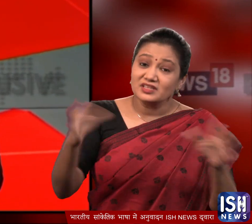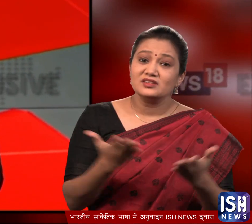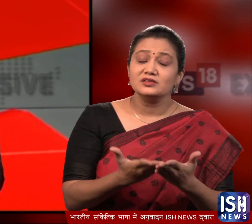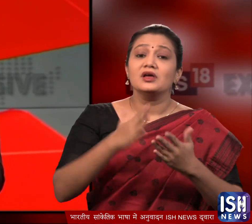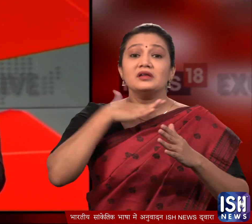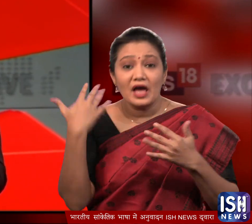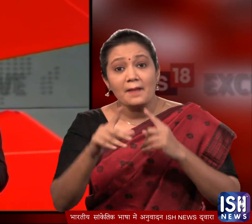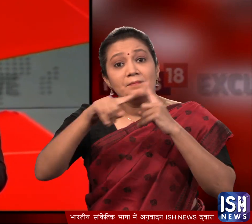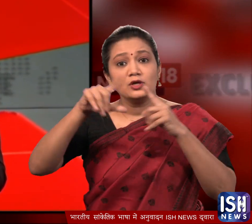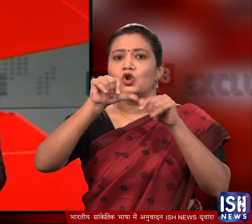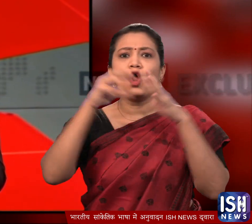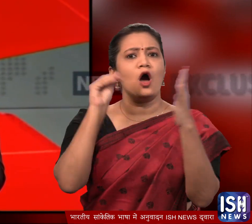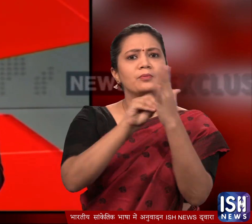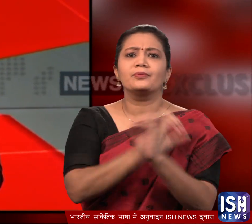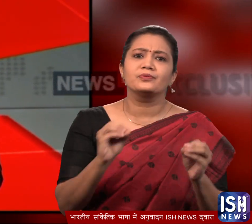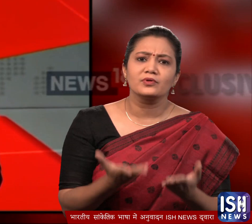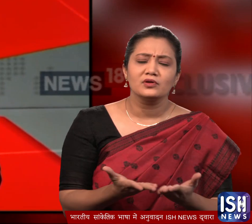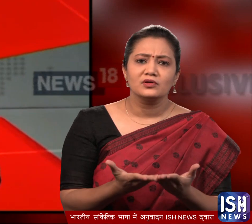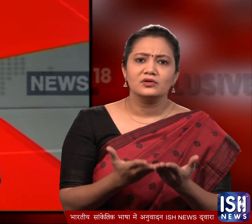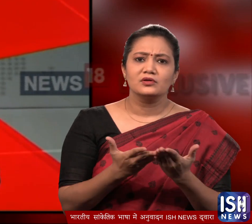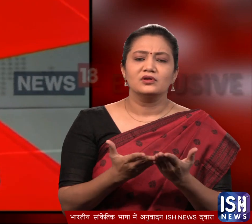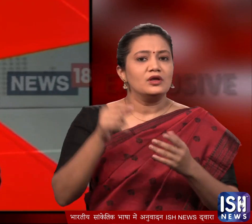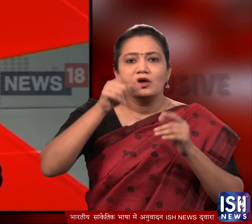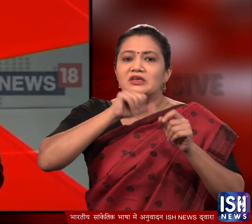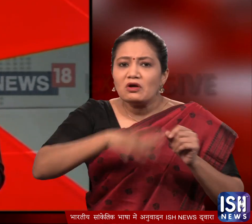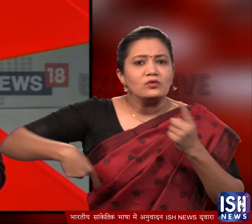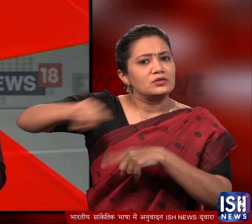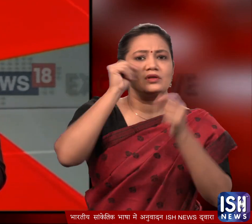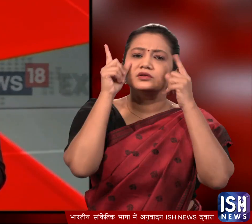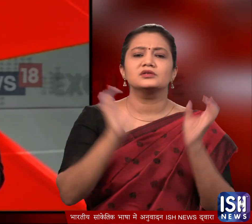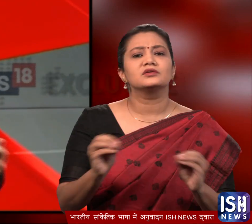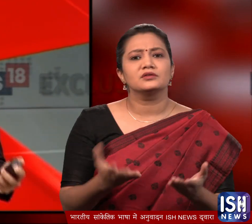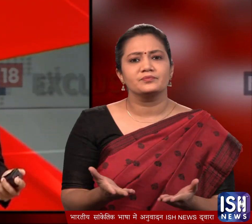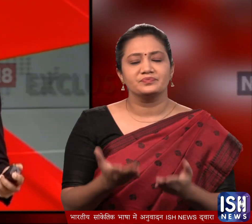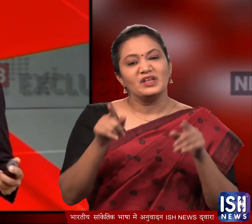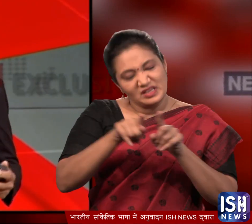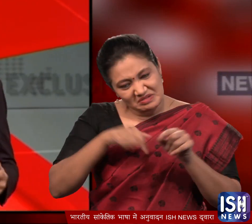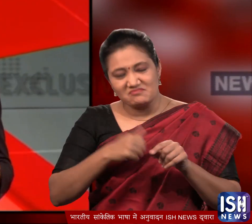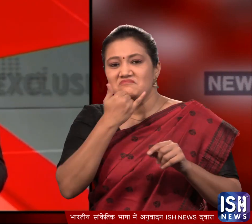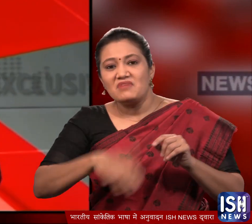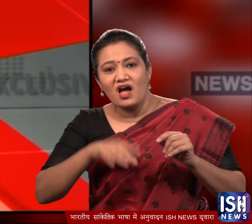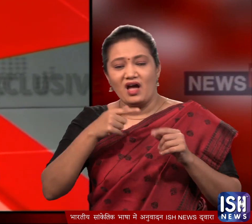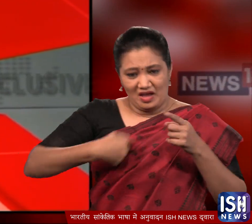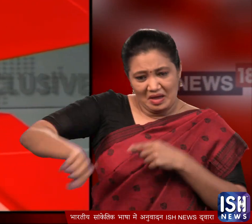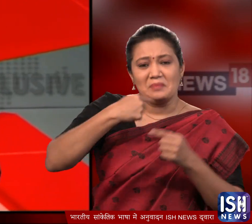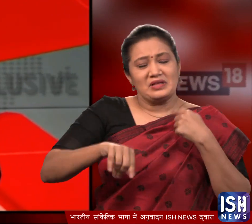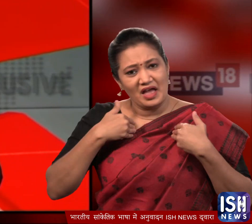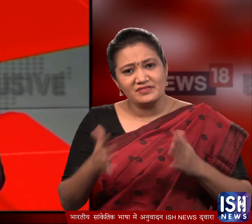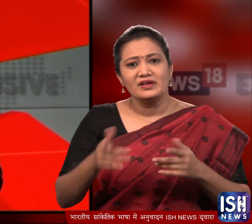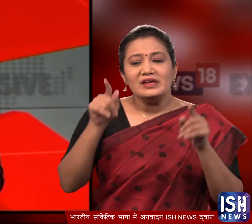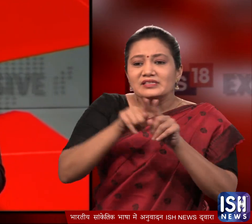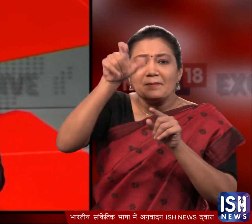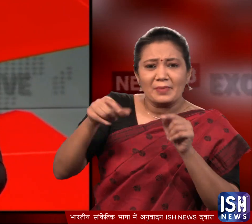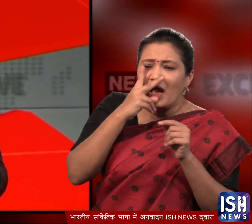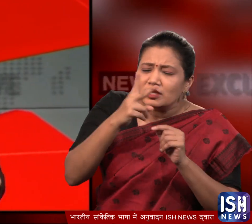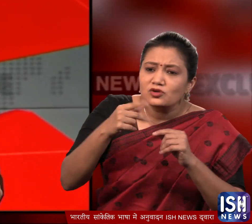है, गैर कानूनी भी। ये बात नौजवानों को बिल्कुल समझ में नहीं आती। गलती हम लोगों की भी है जो अपने जान पहचान के ऐसे